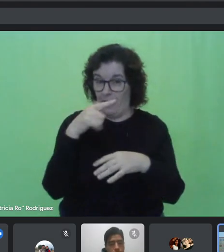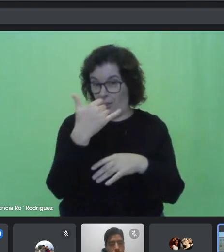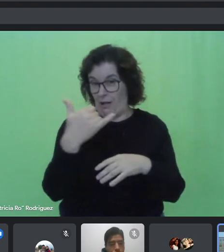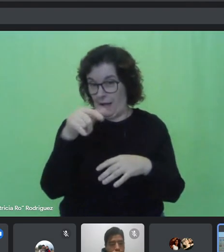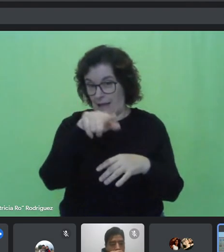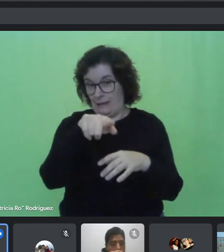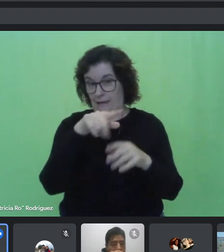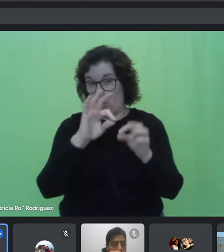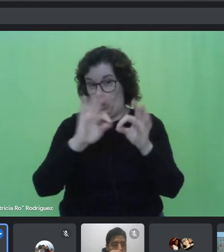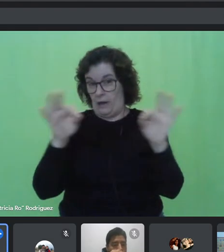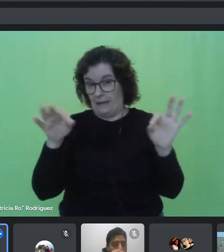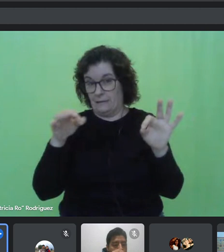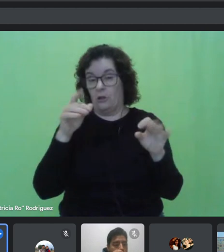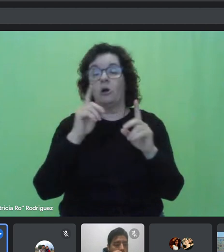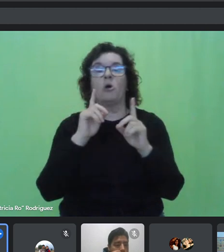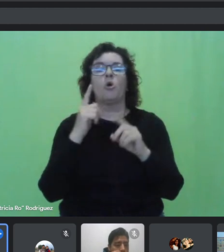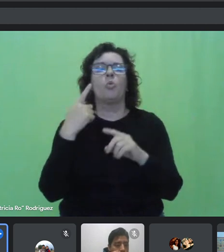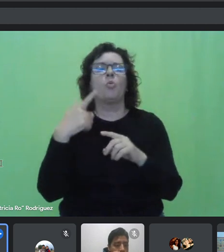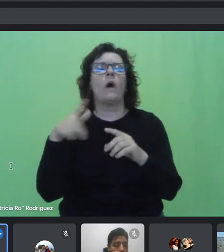Global, profe.